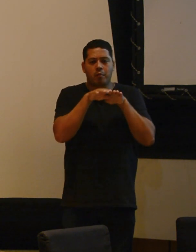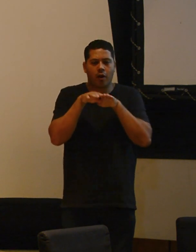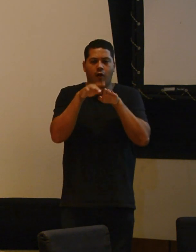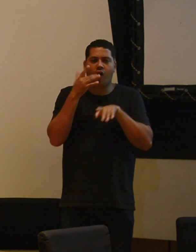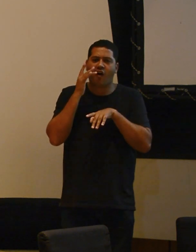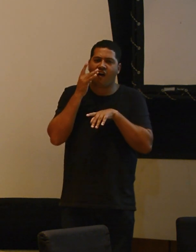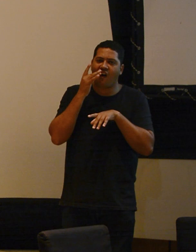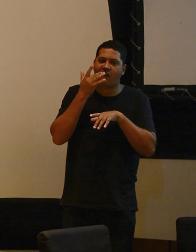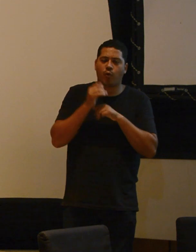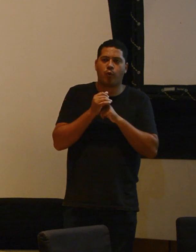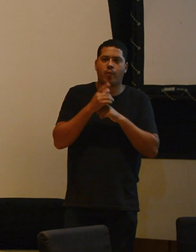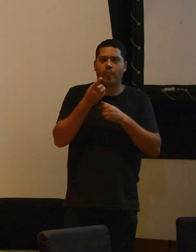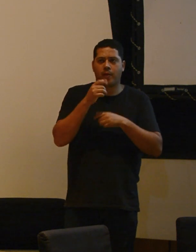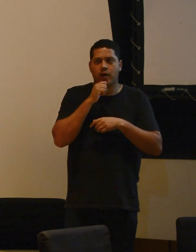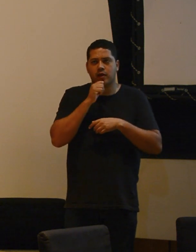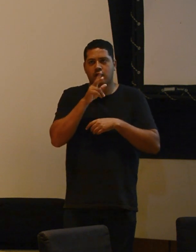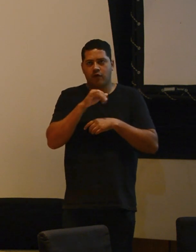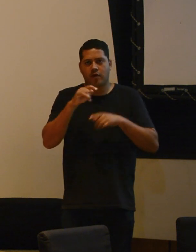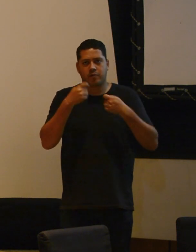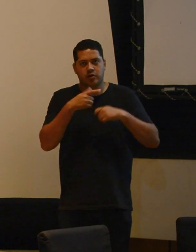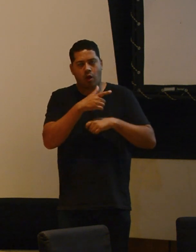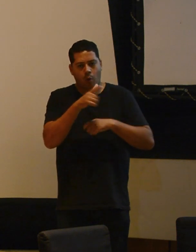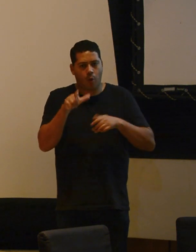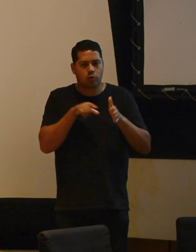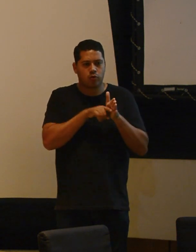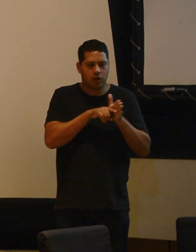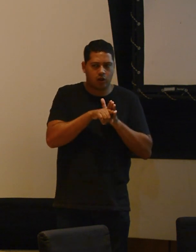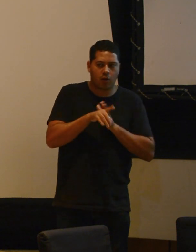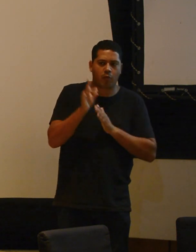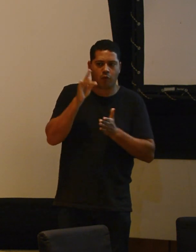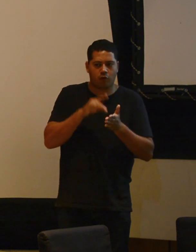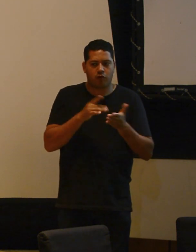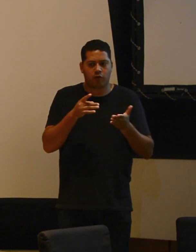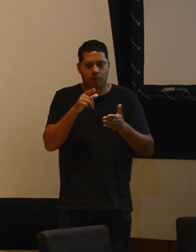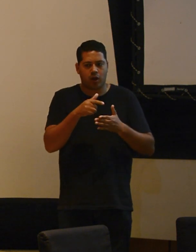vai precisar de outros exames para realmente confirmar